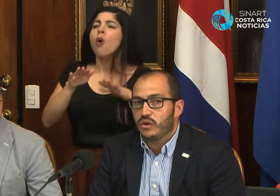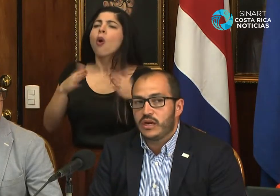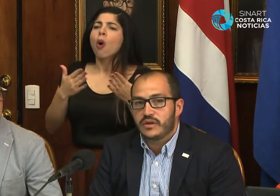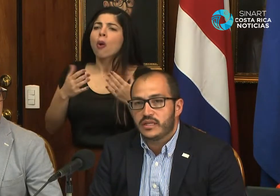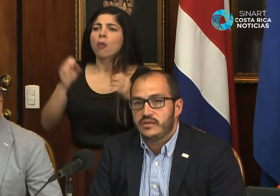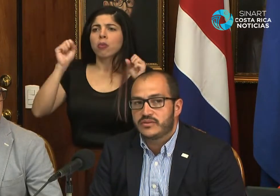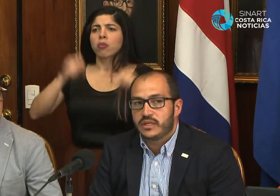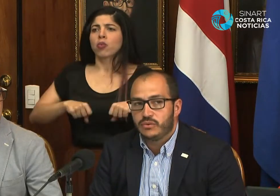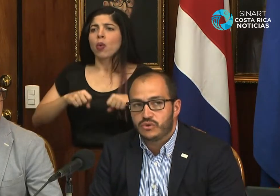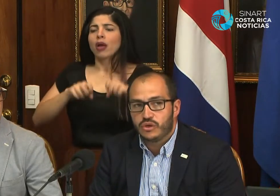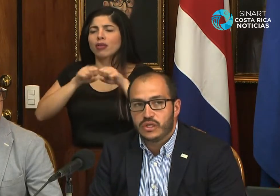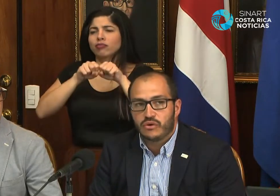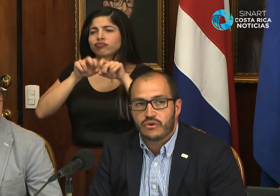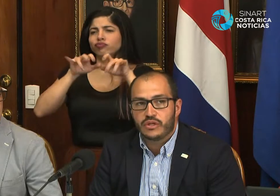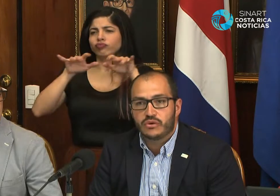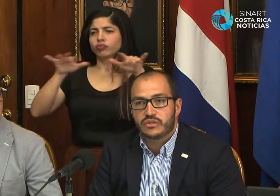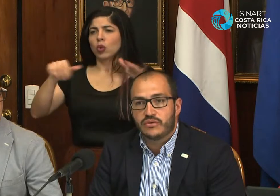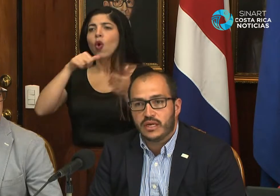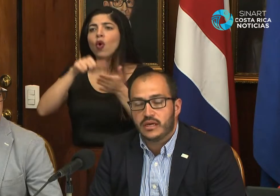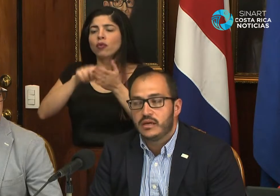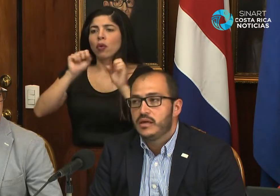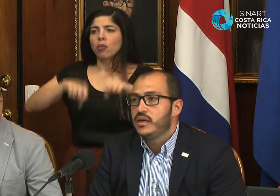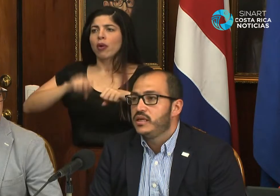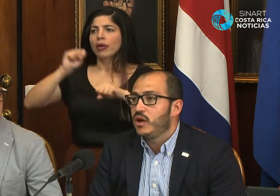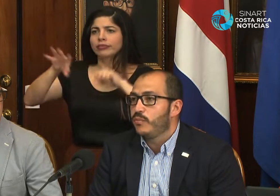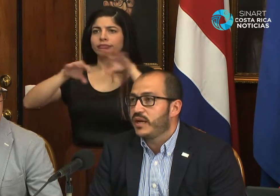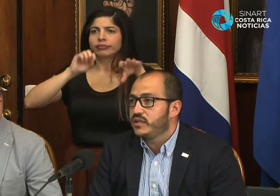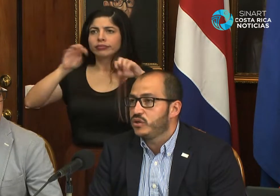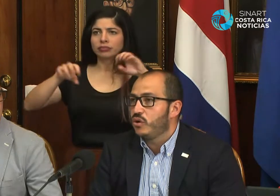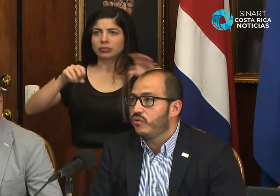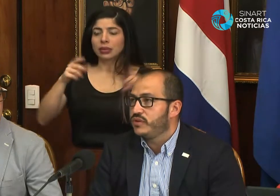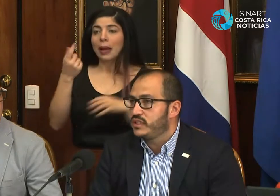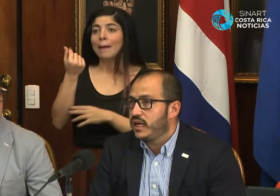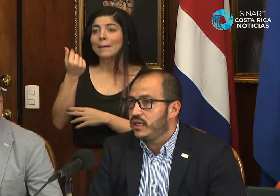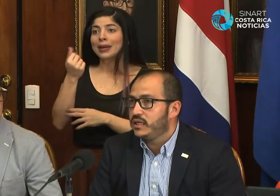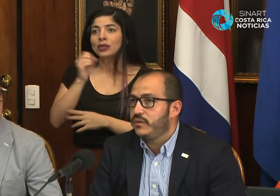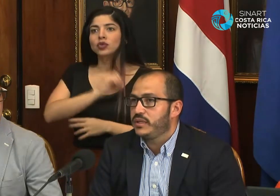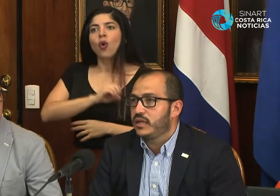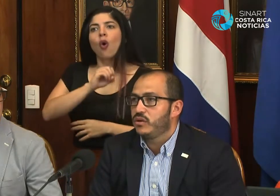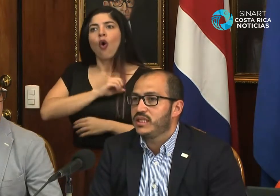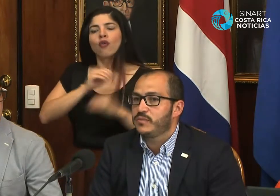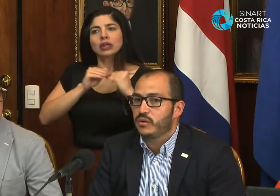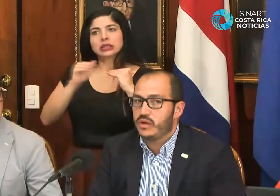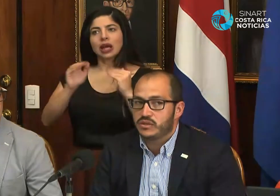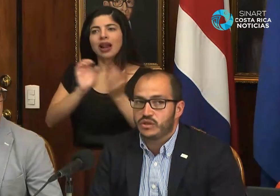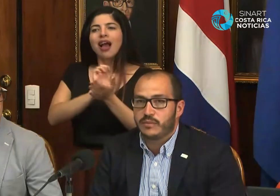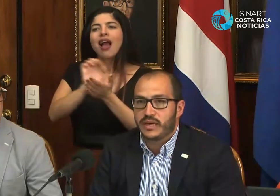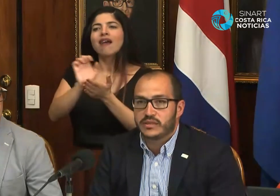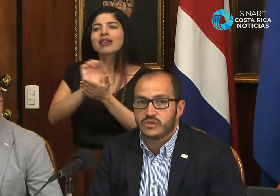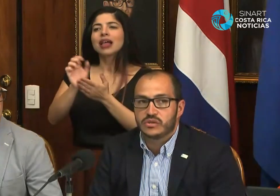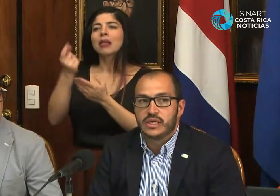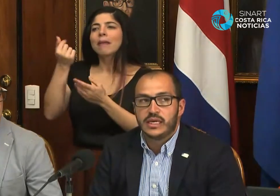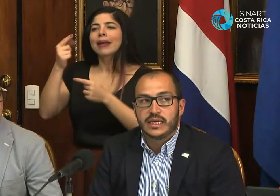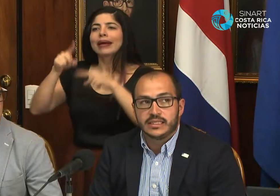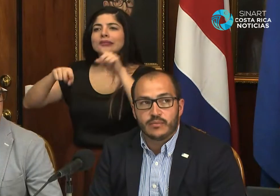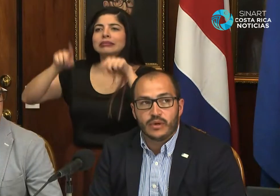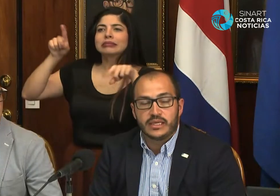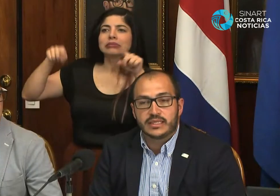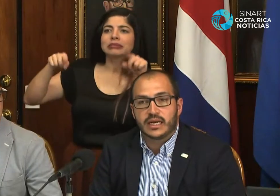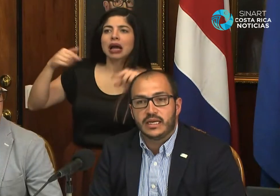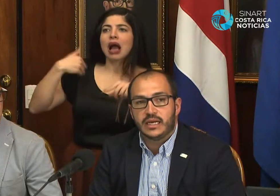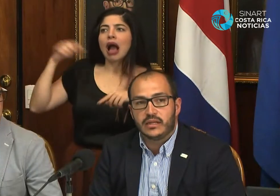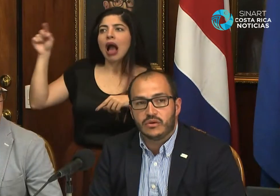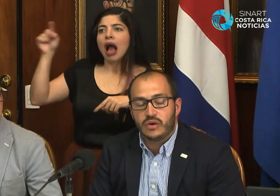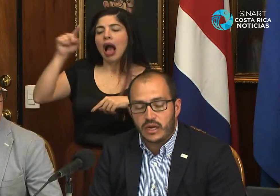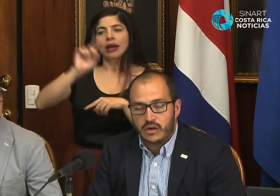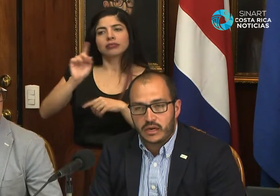través de toda la red de distribución de Correos de Costa Rica y a un precio oficial y evitando la especulación de precios que se pueda